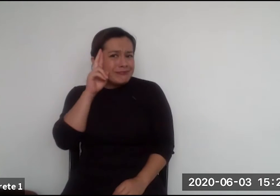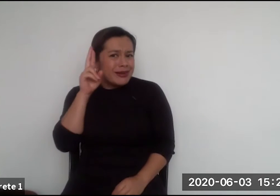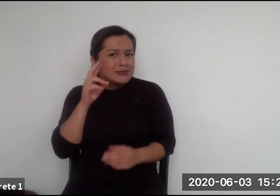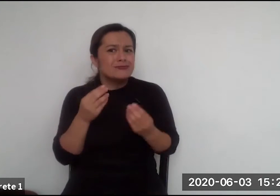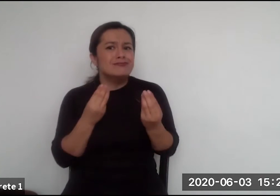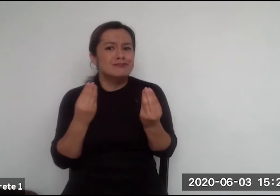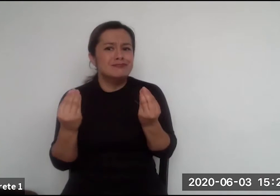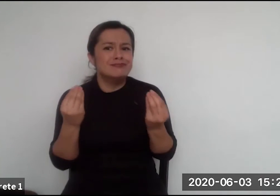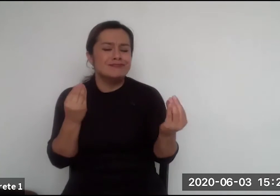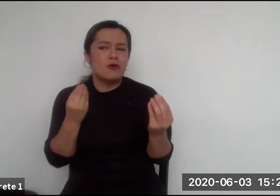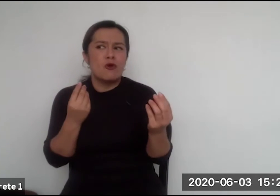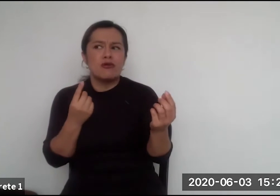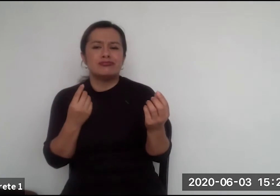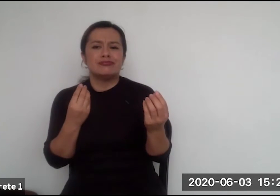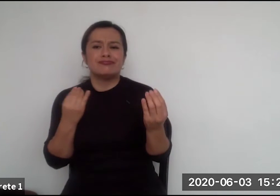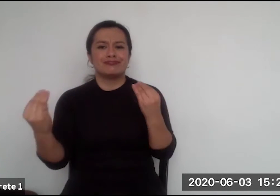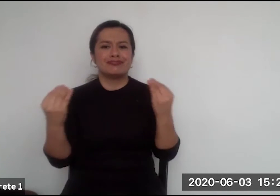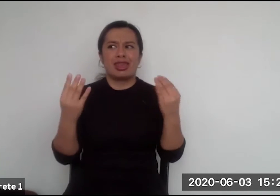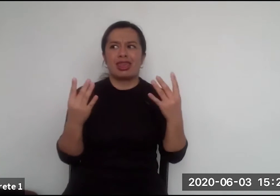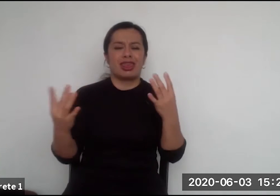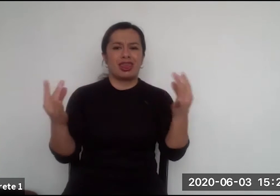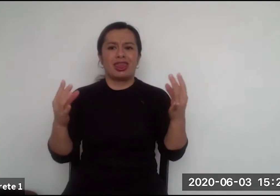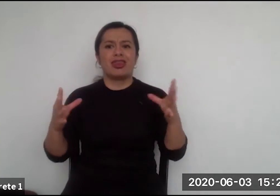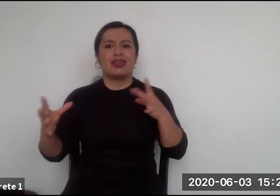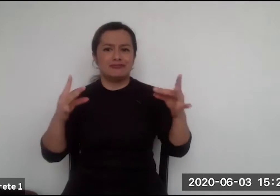a deficiência,